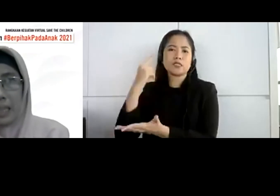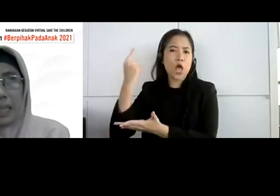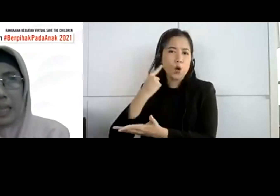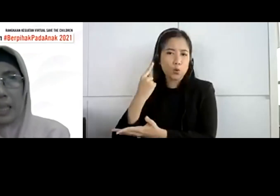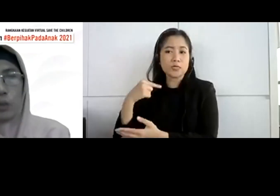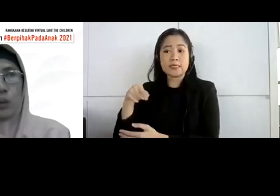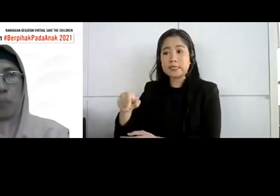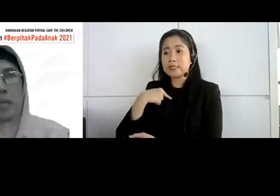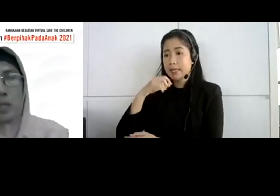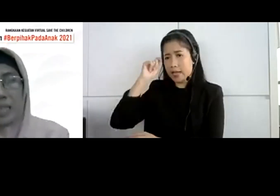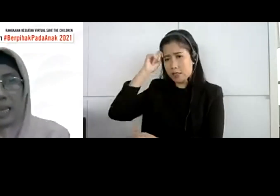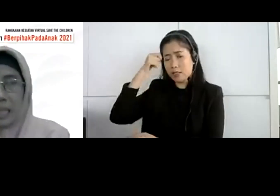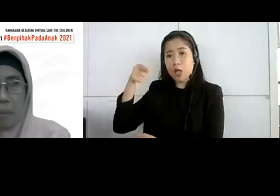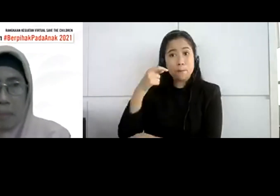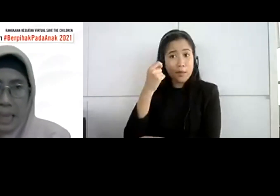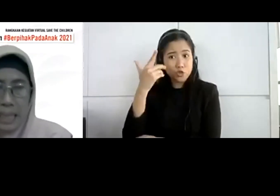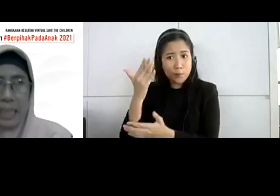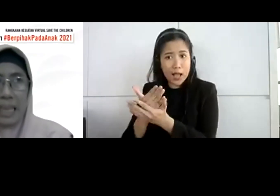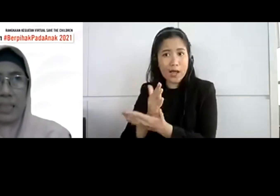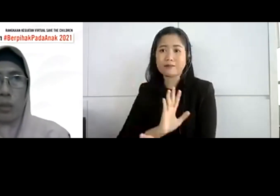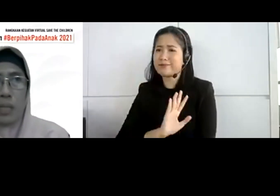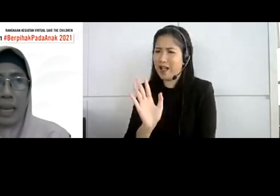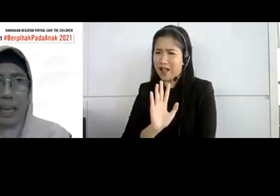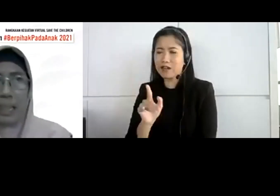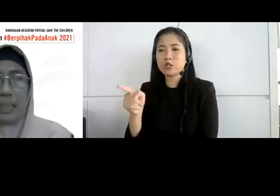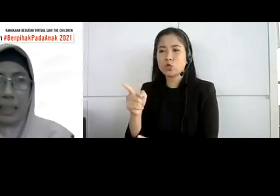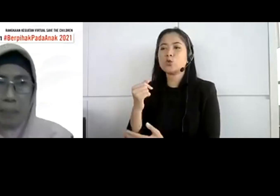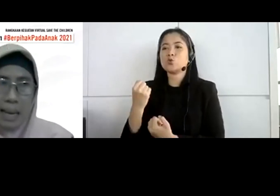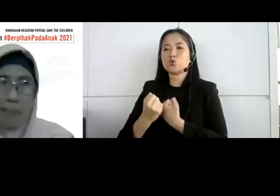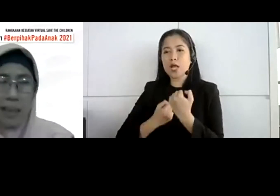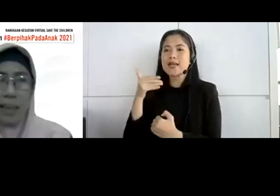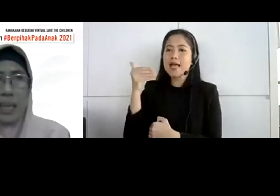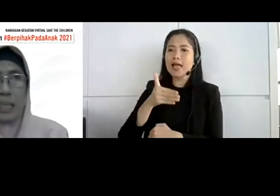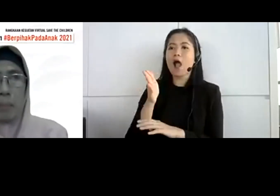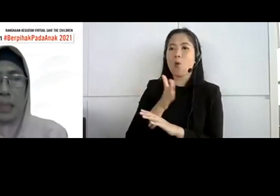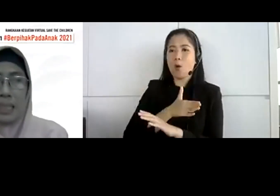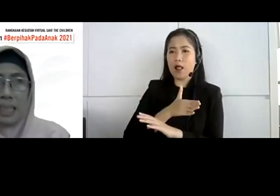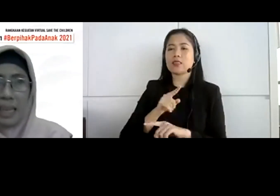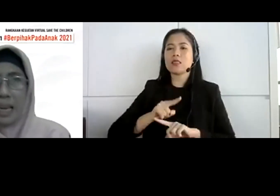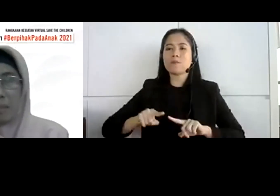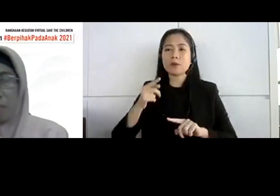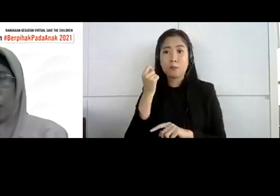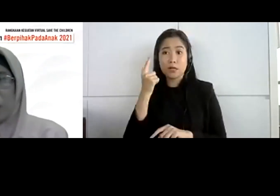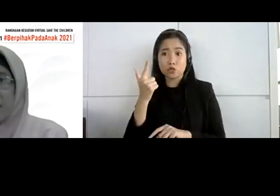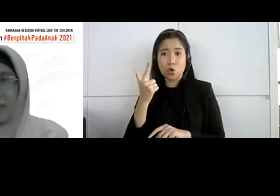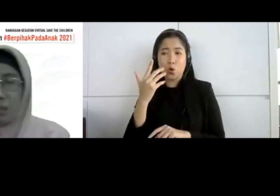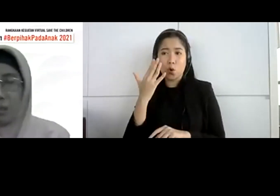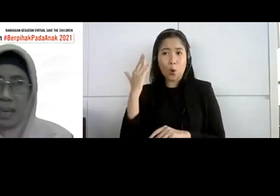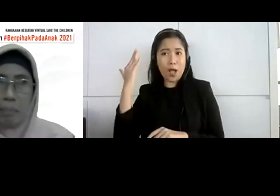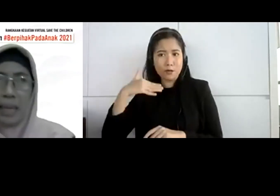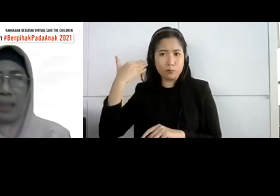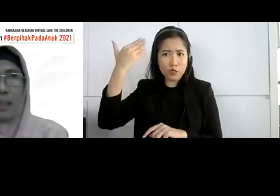Saya ingatkan untuk besok jangan terlambat lagi, Nak. Jadi usahakan datang lebih awal. Tapi ternyata hari berikutnya